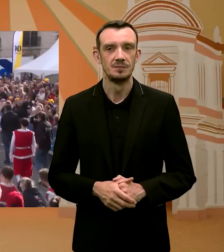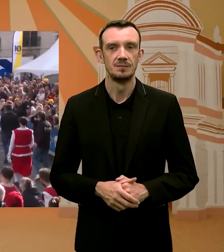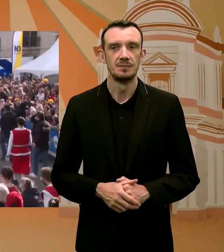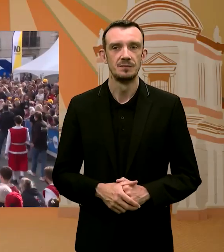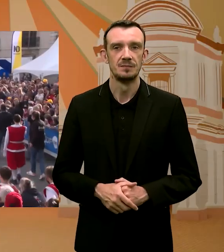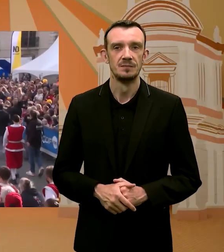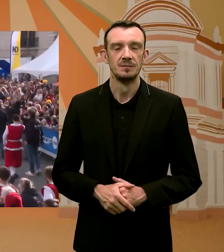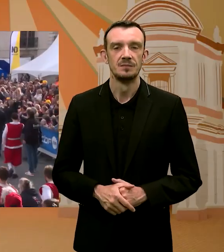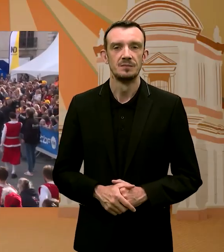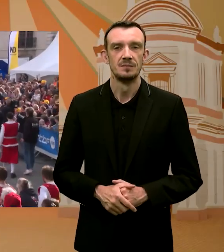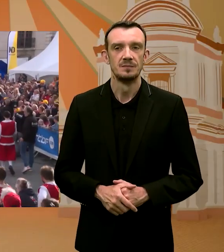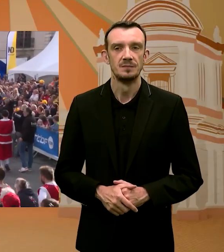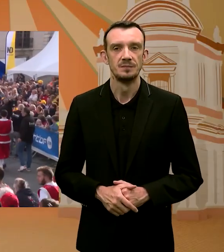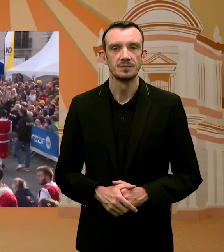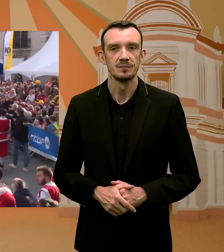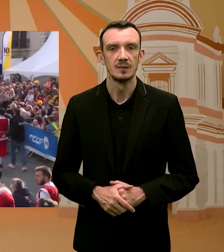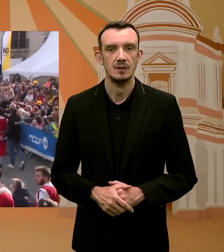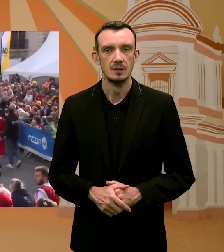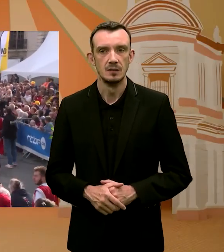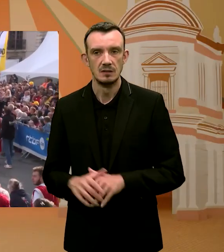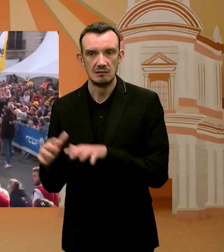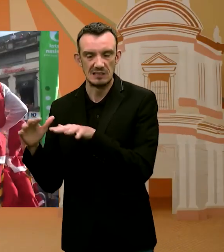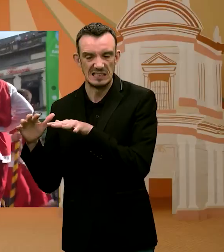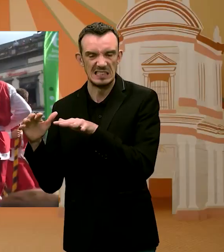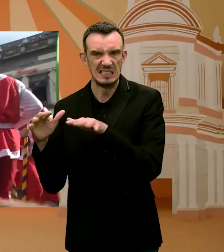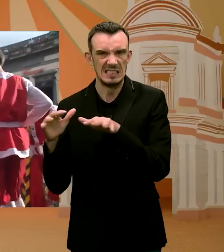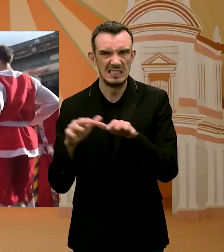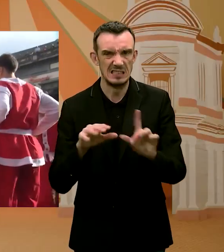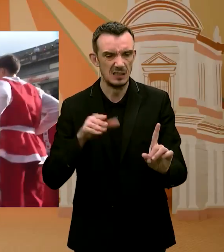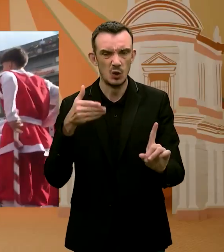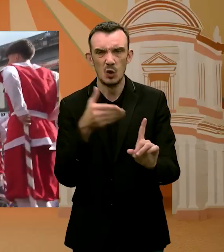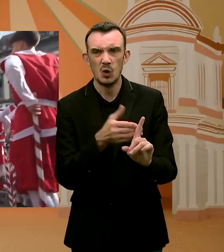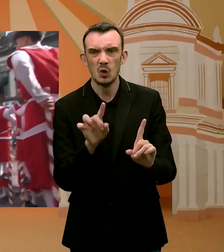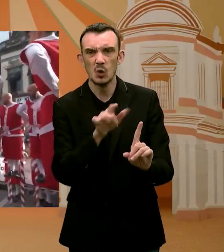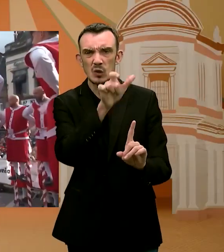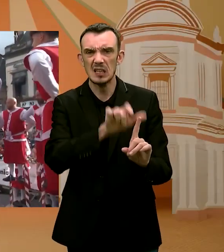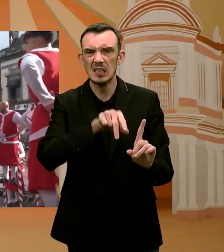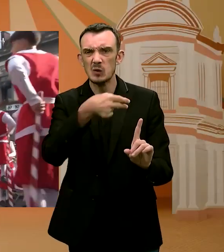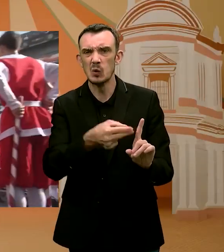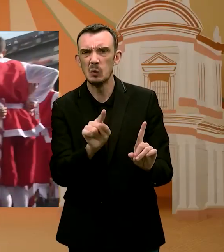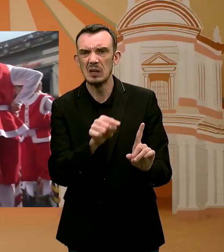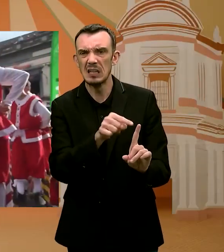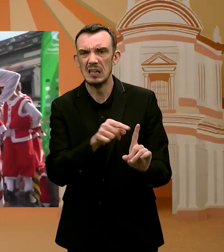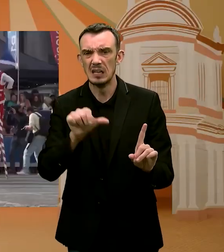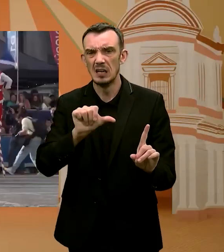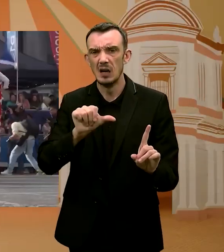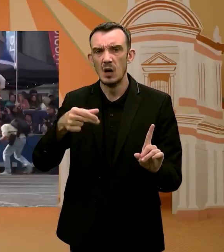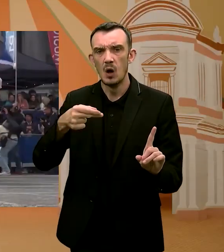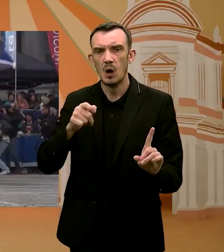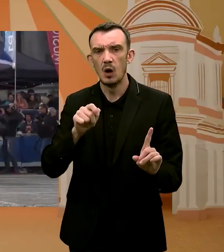hein, les Mélans, c'est pas pour ça, mais voilà. Qui est-ce qui se fait attaquer là? Oh, qui est-ce qui est tombé? Chute d'Antoine Van Reykel. Oui. Mais en arrière, sur les